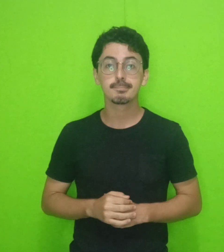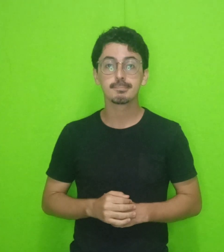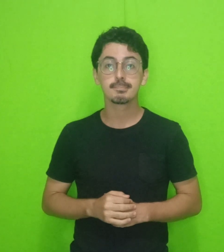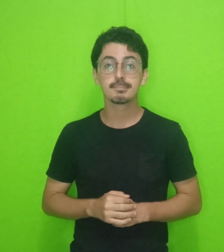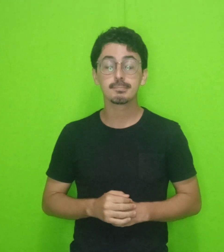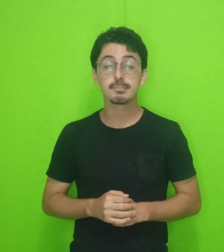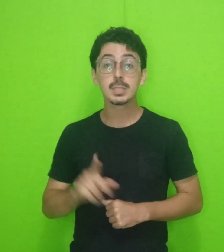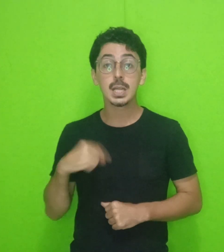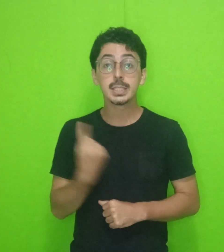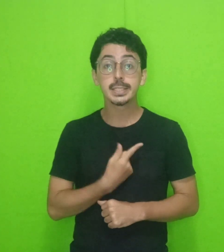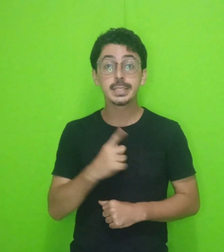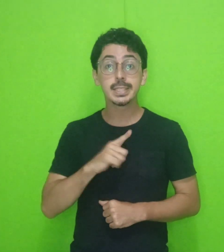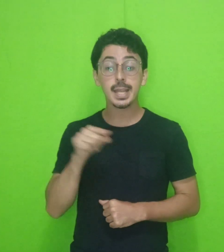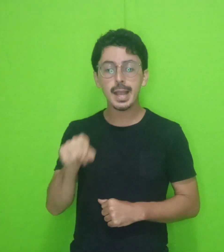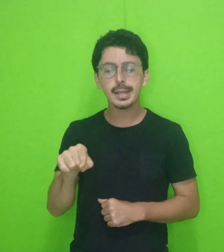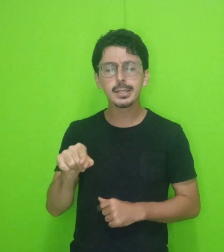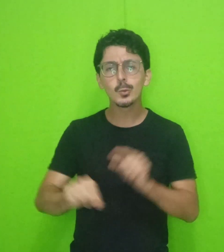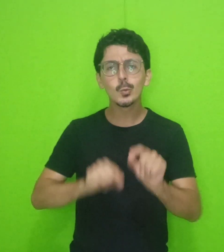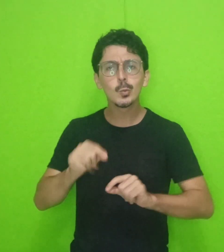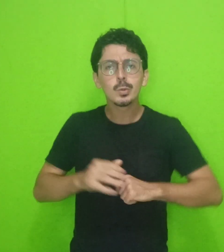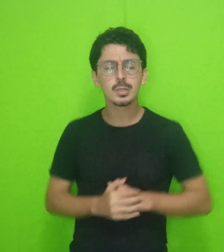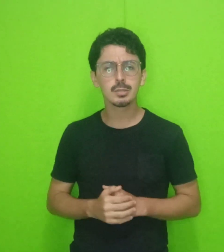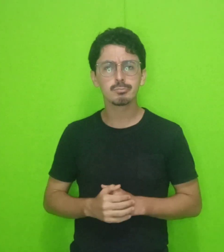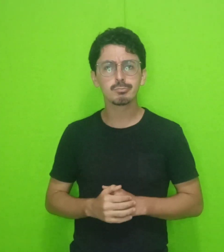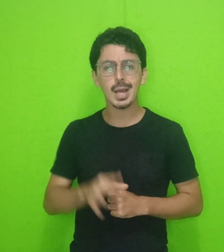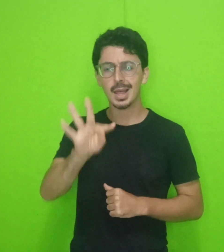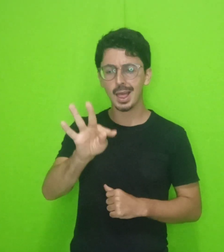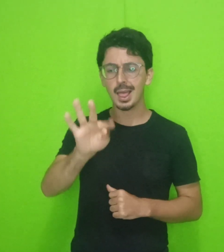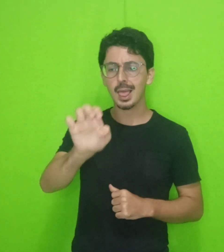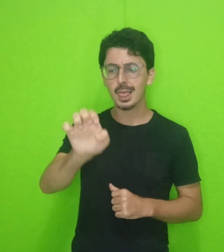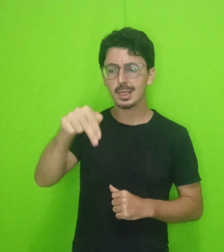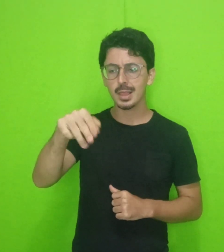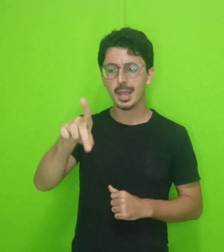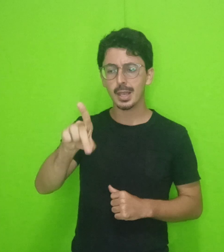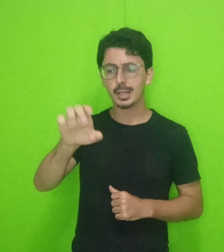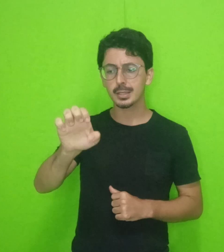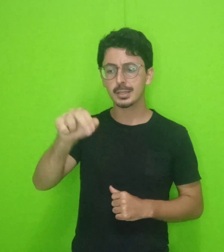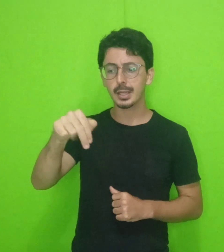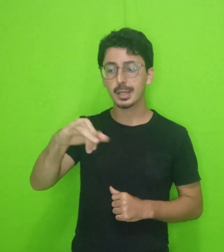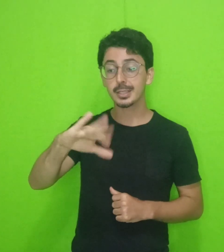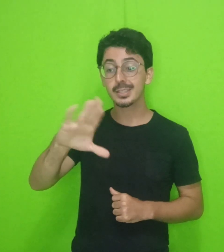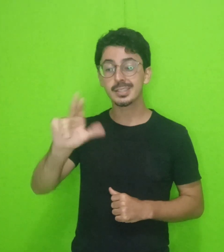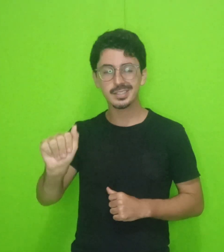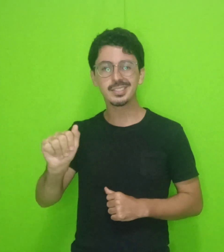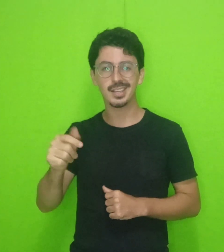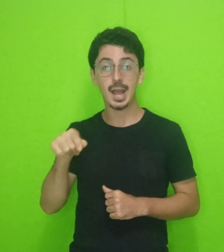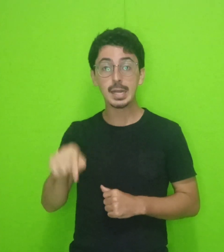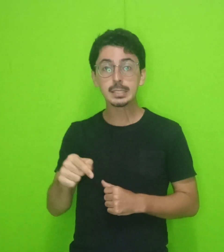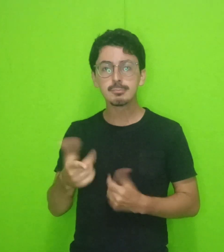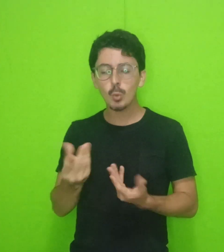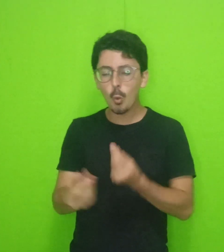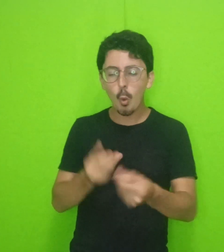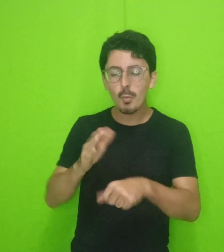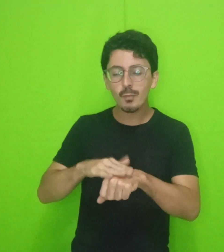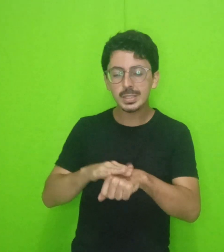havendo uma tendência bastante forte para o tratamento estatístico do